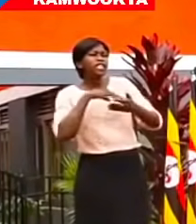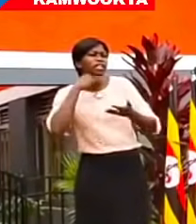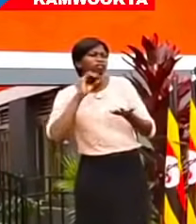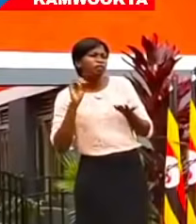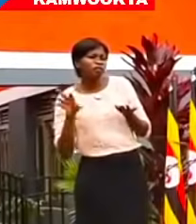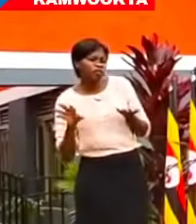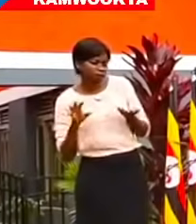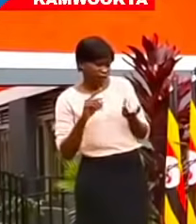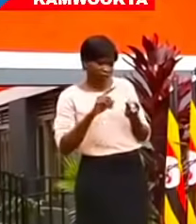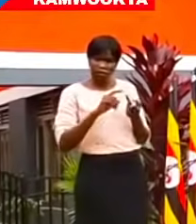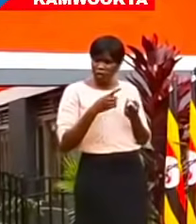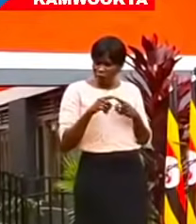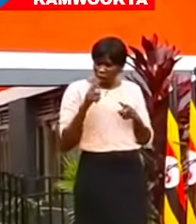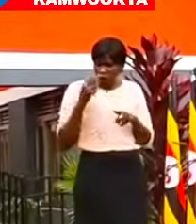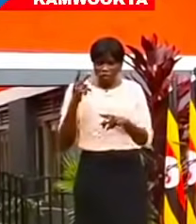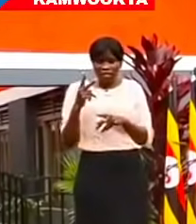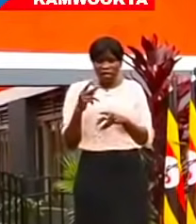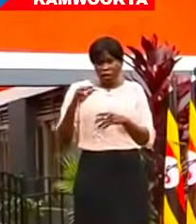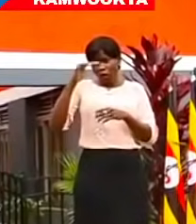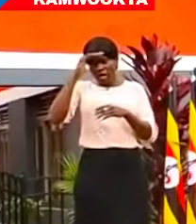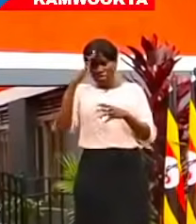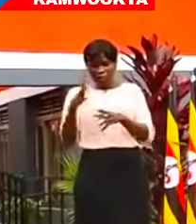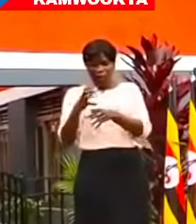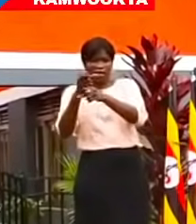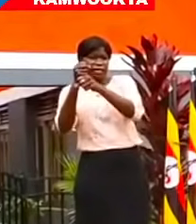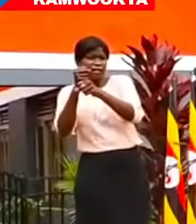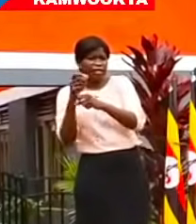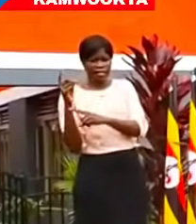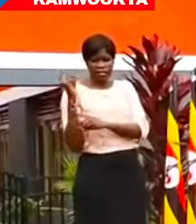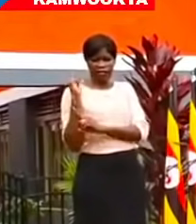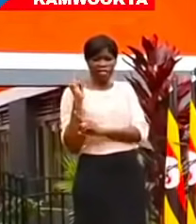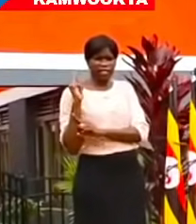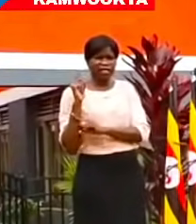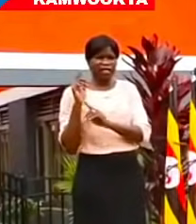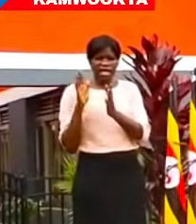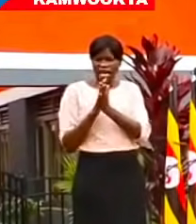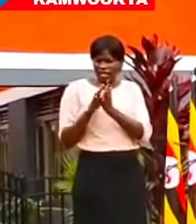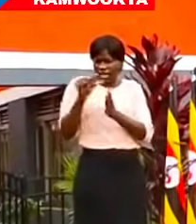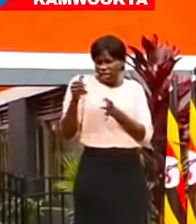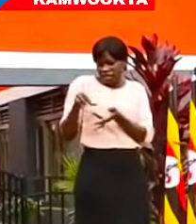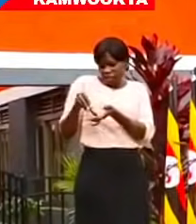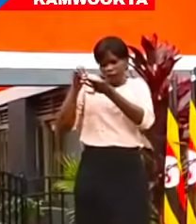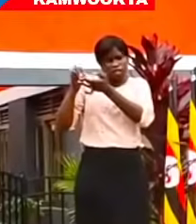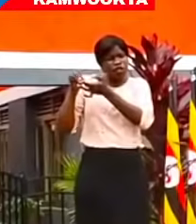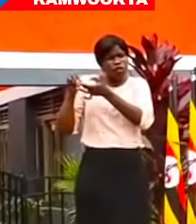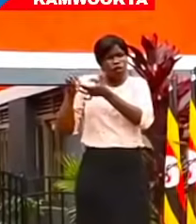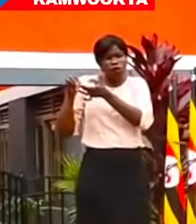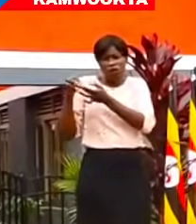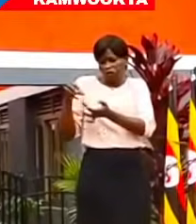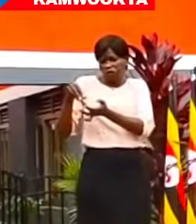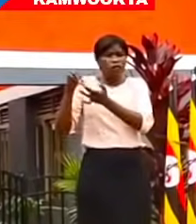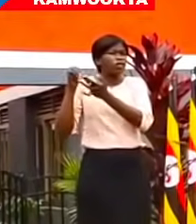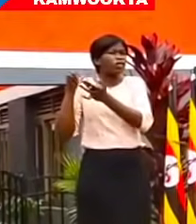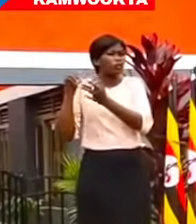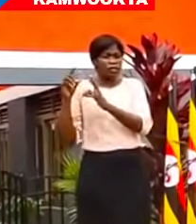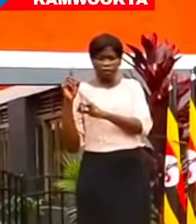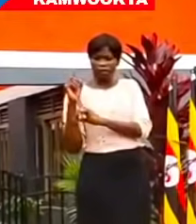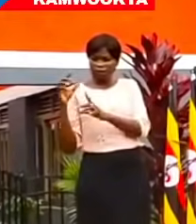nga poliisi bw'otunulira bajeti yayo, security, defense ne zino eza classified obutabalika busatu